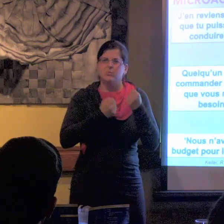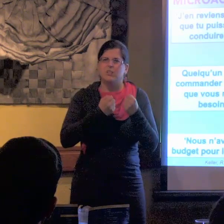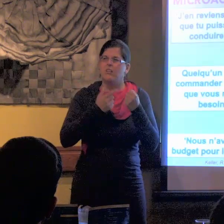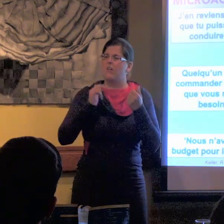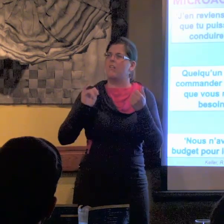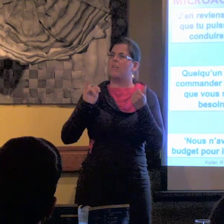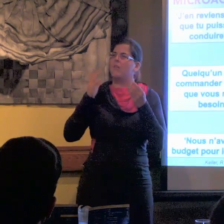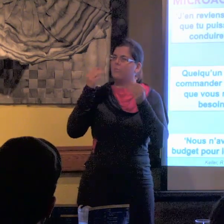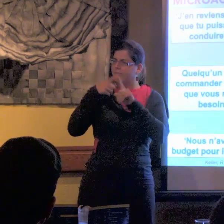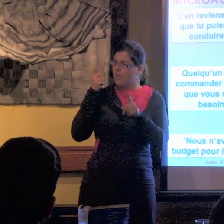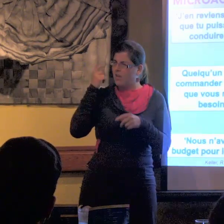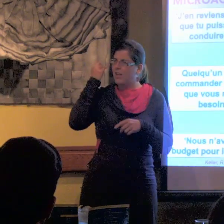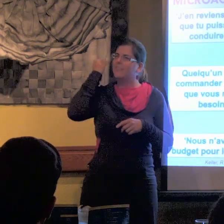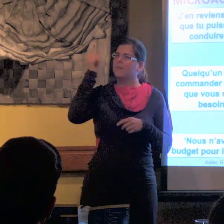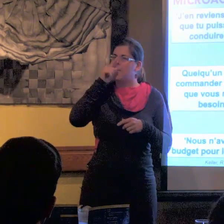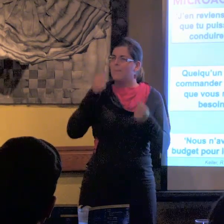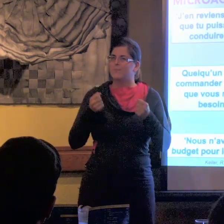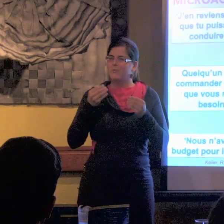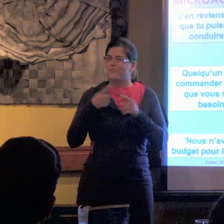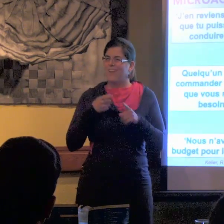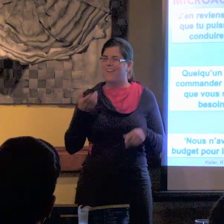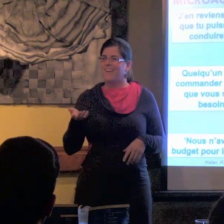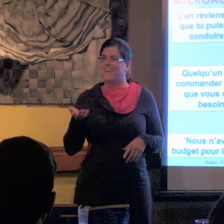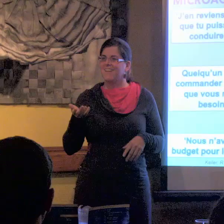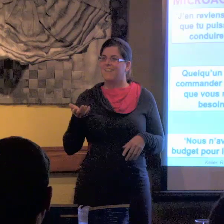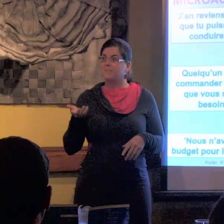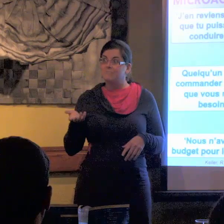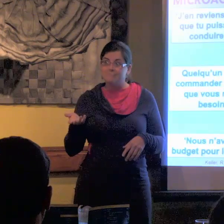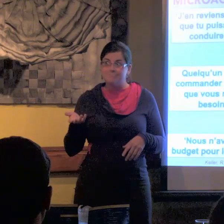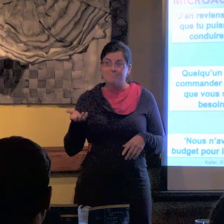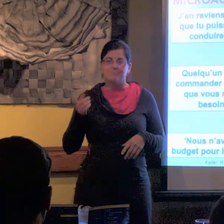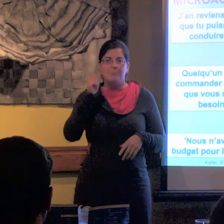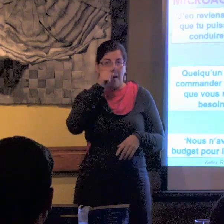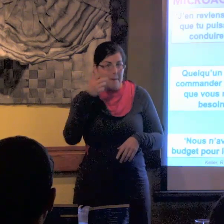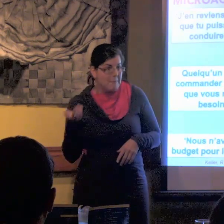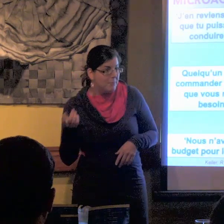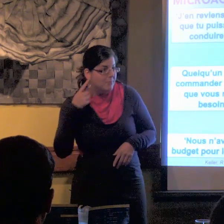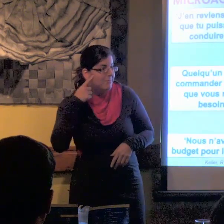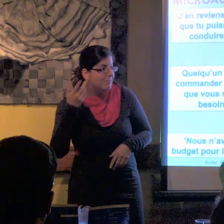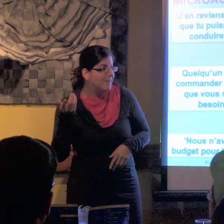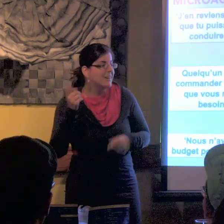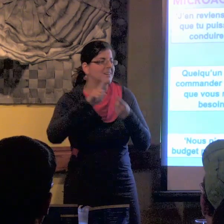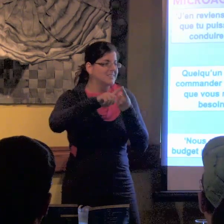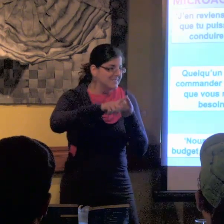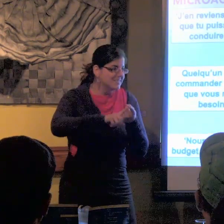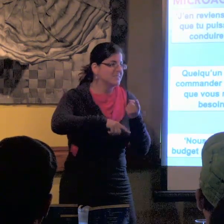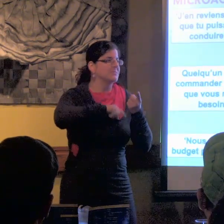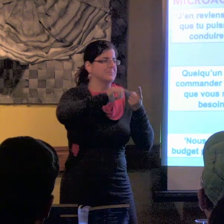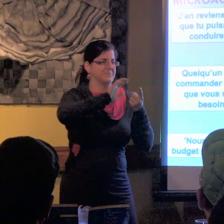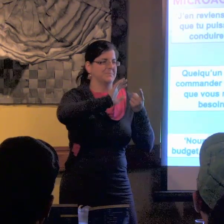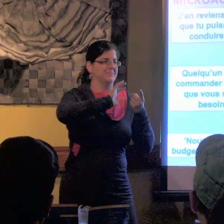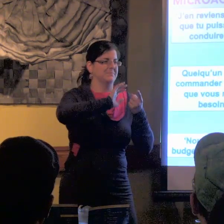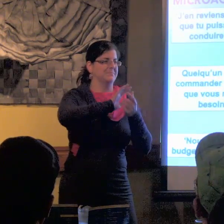puisses conduire, étant donné que tu es une personne sourde ». Et d'où vient cette idée qu'une personne sourde ne peut conduire? Parce qu'elle